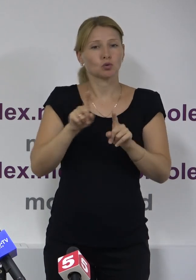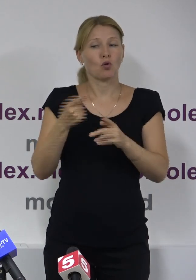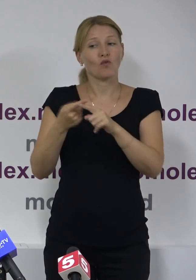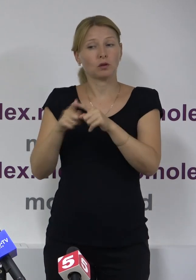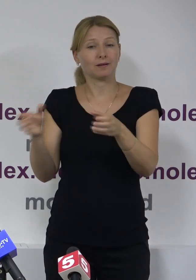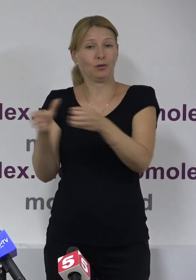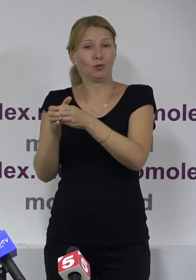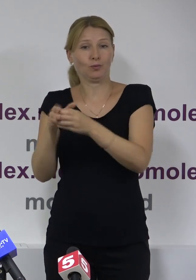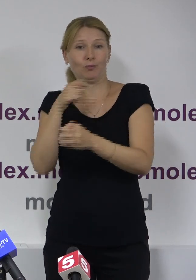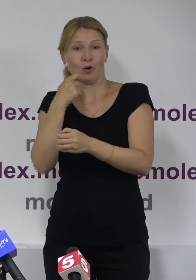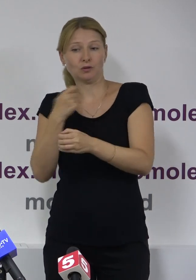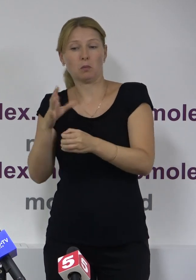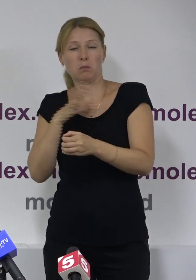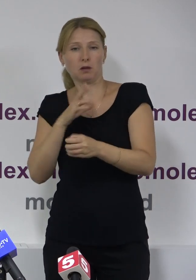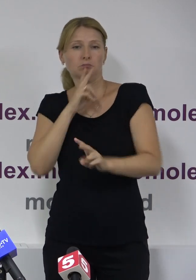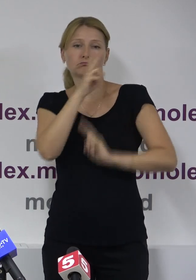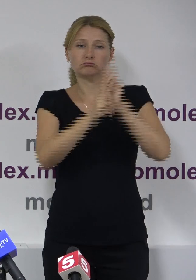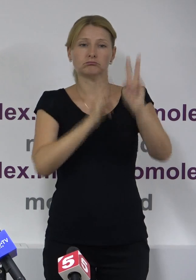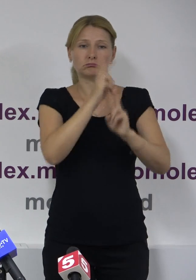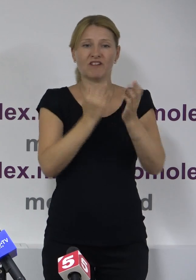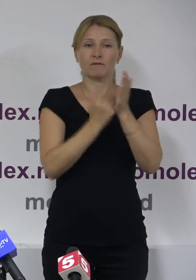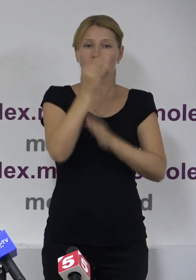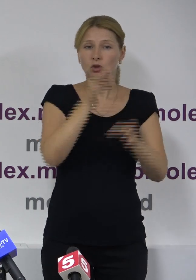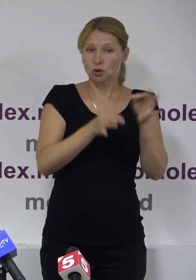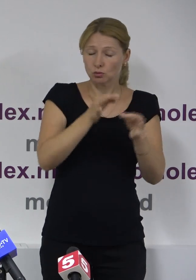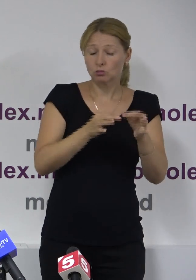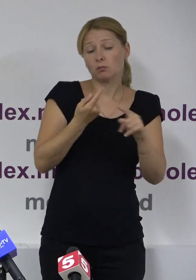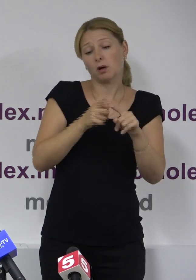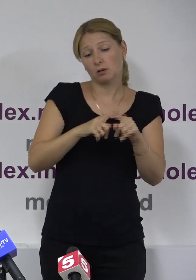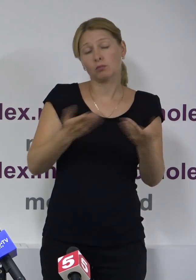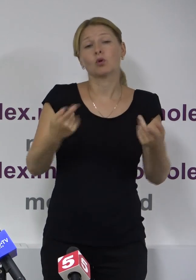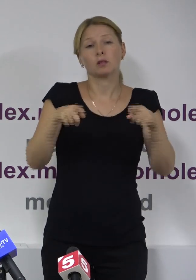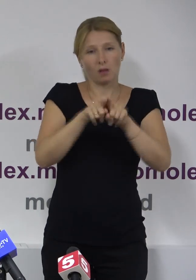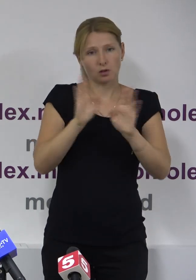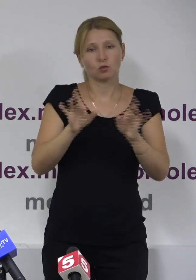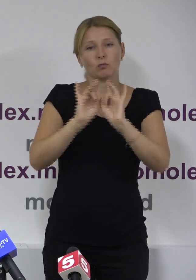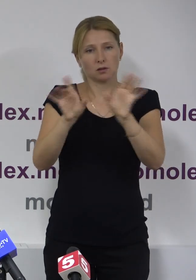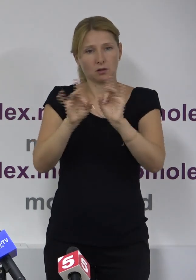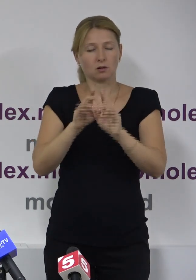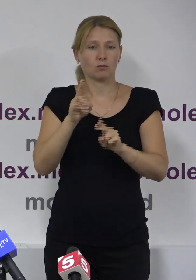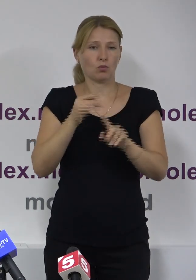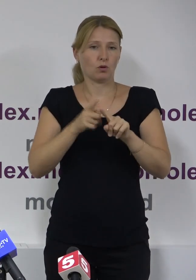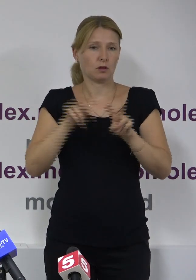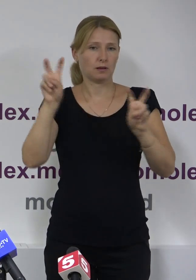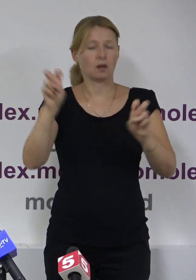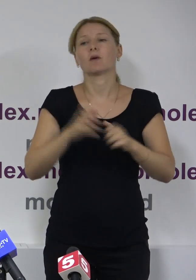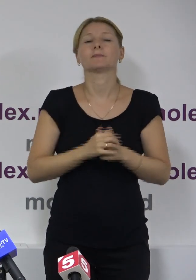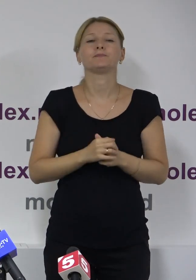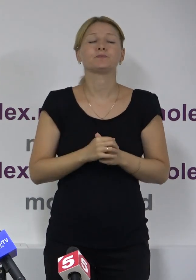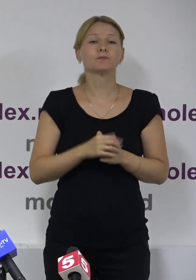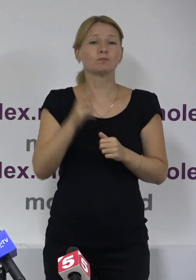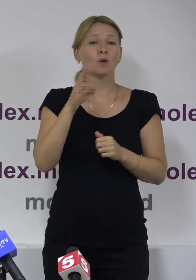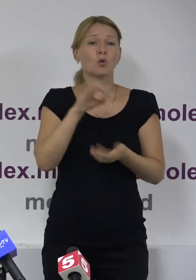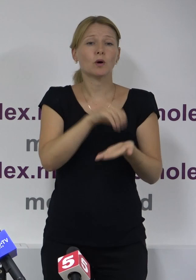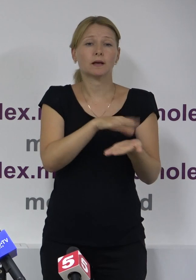sau componentele blocului s-au adresat la Curtea de Apel, și vom reveni, cum spuneam, pe acest subiect și ulterior. cu referință la Registrul